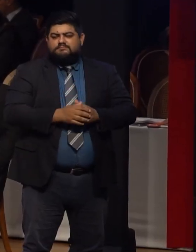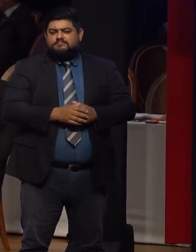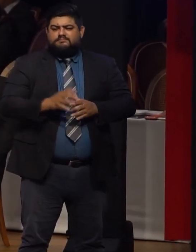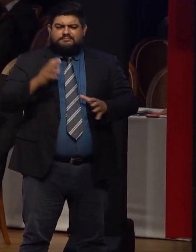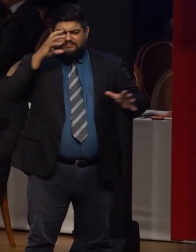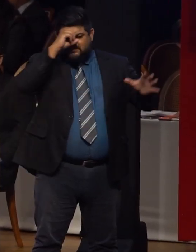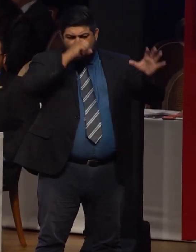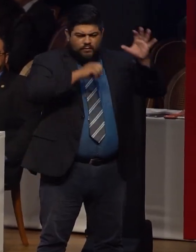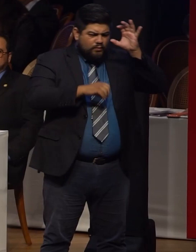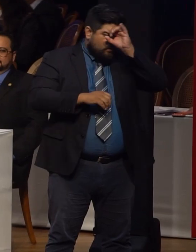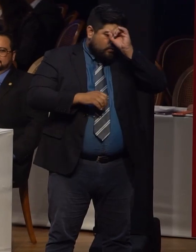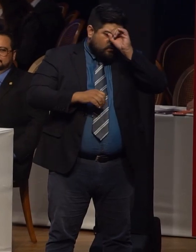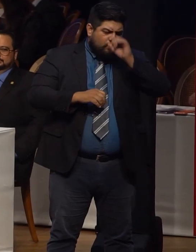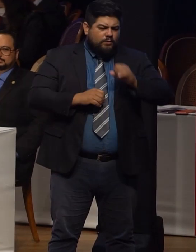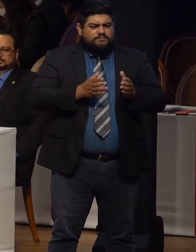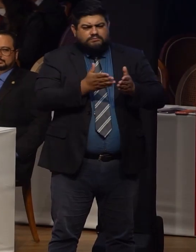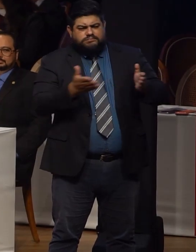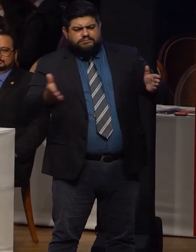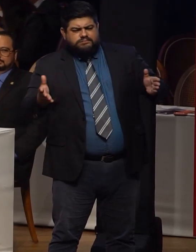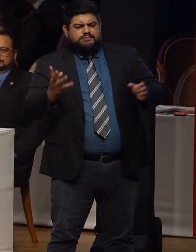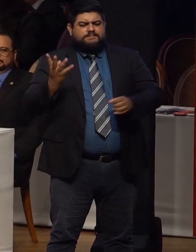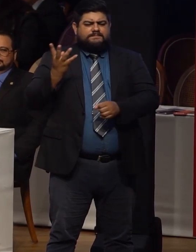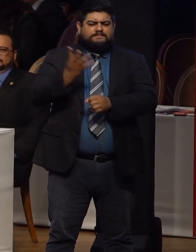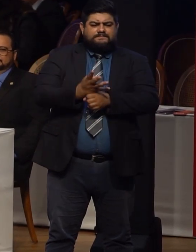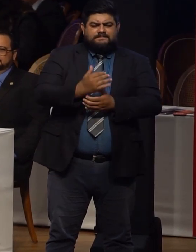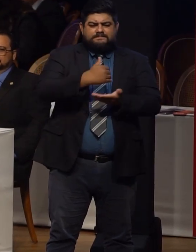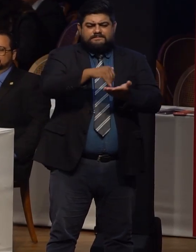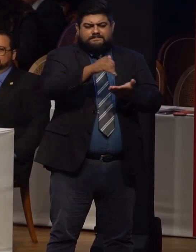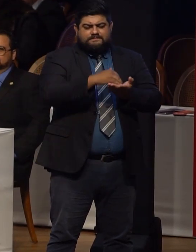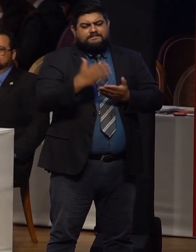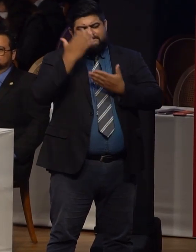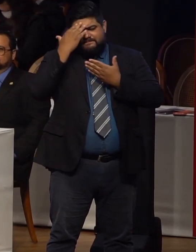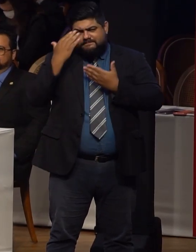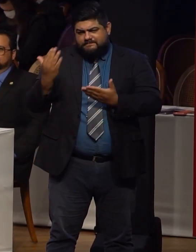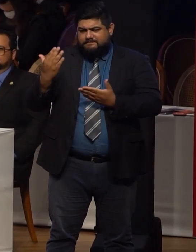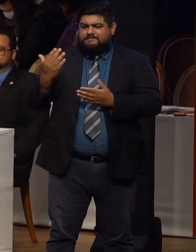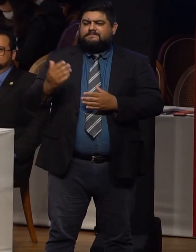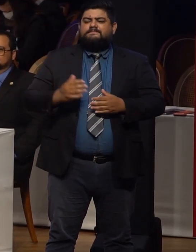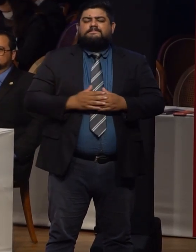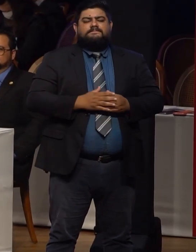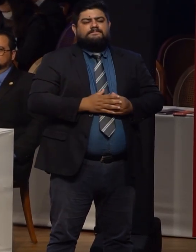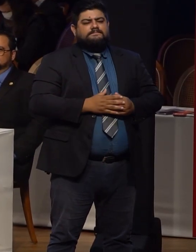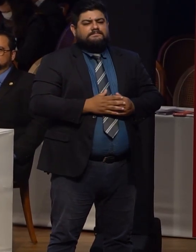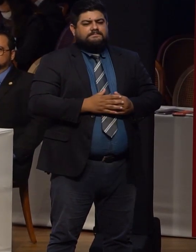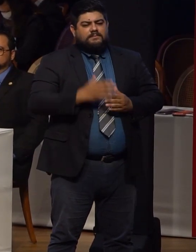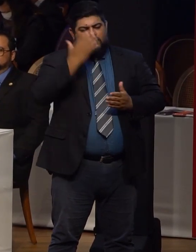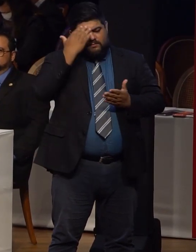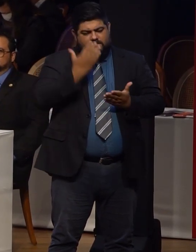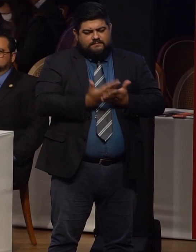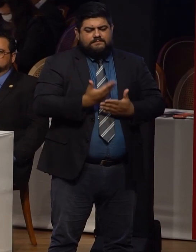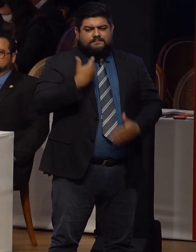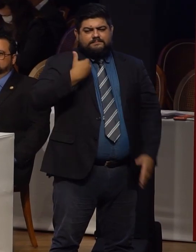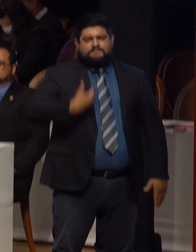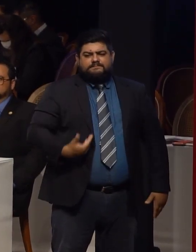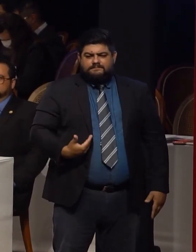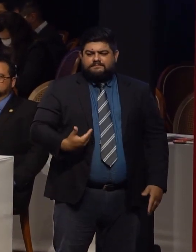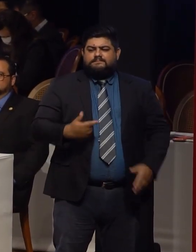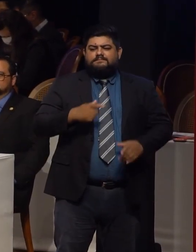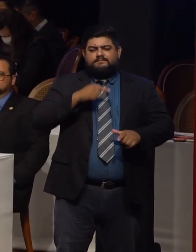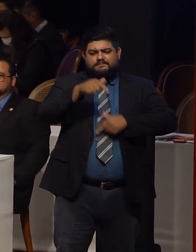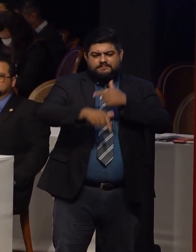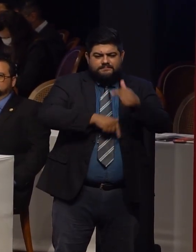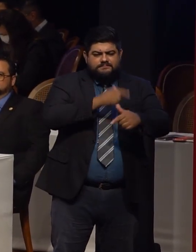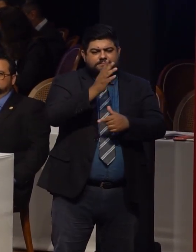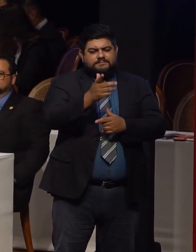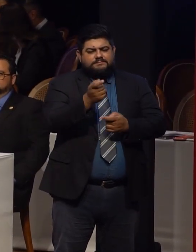Aprendi muito nos 4 anos como secretário. Agradeço muito a confiança do governador, né, que eu tenho experiência de gestão